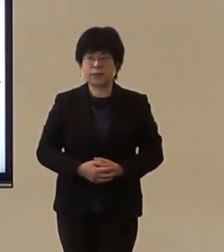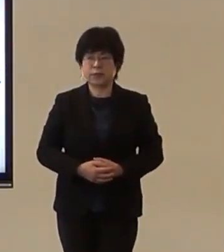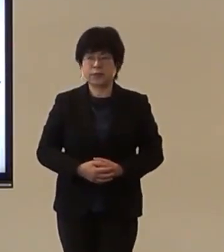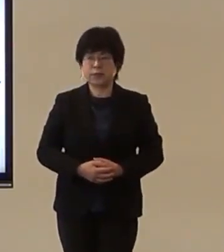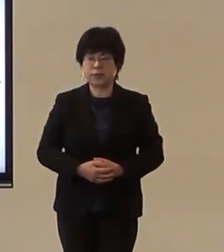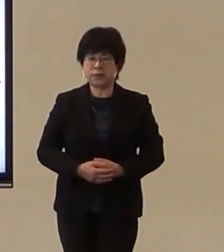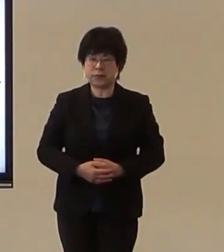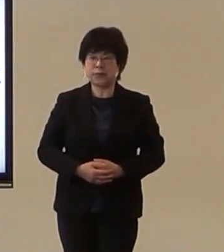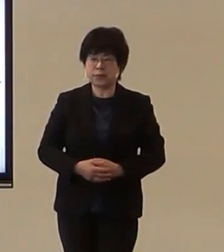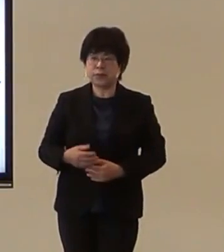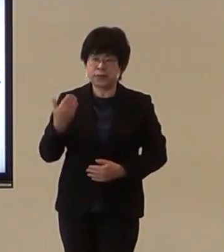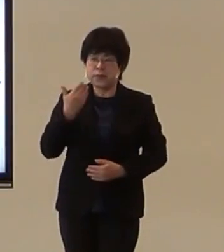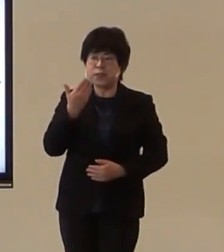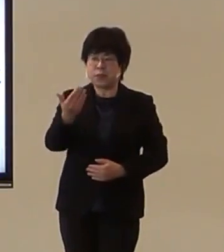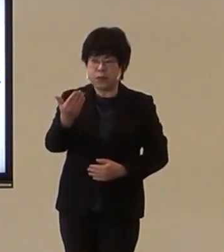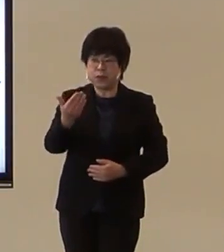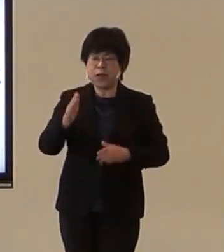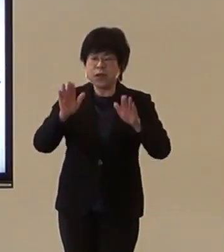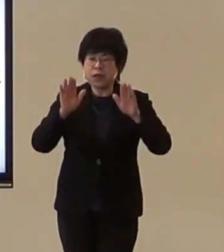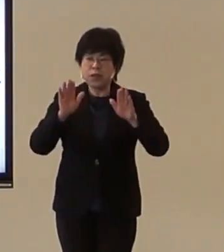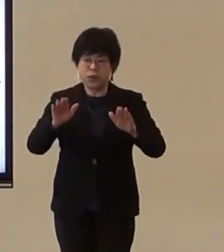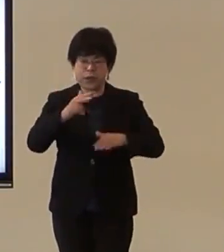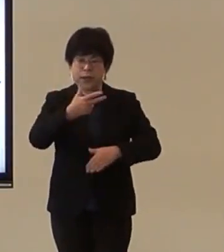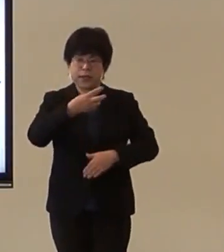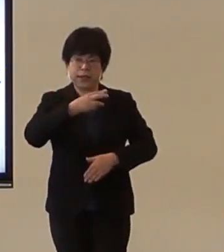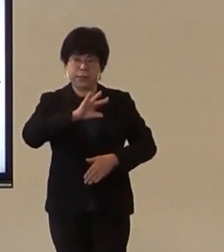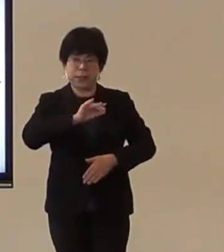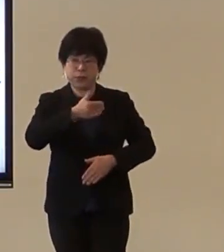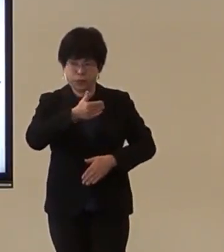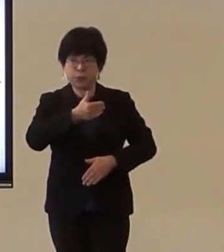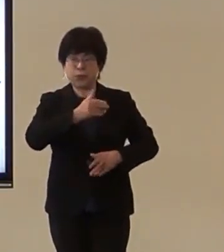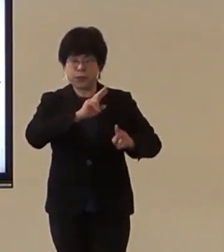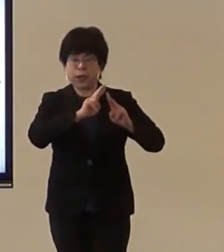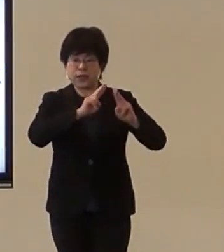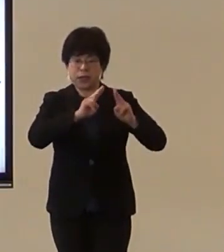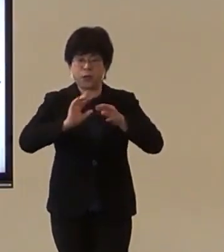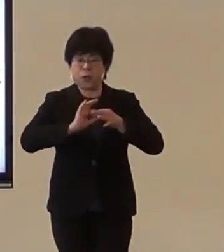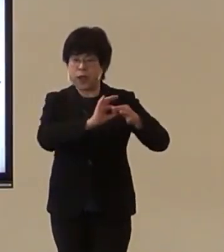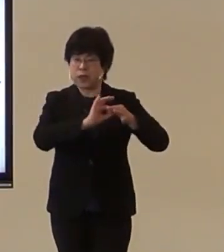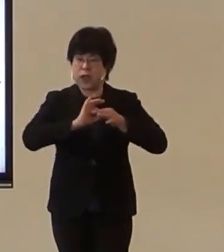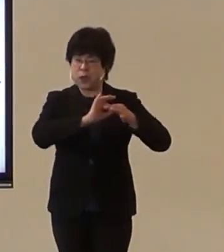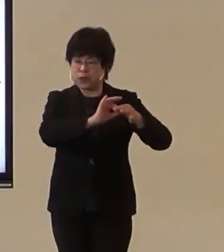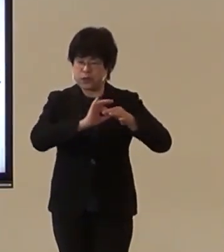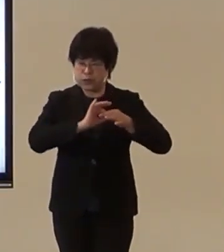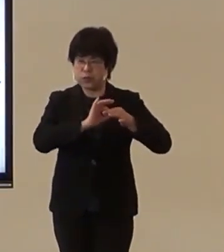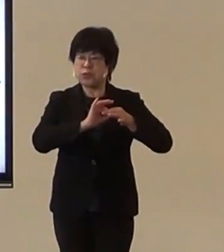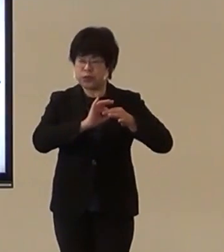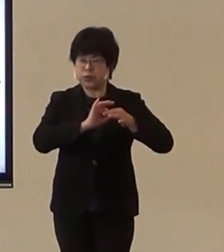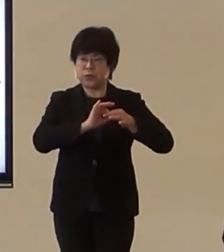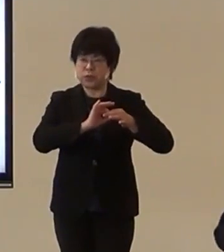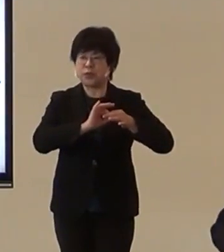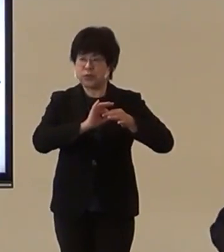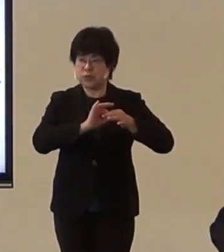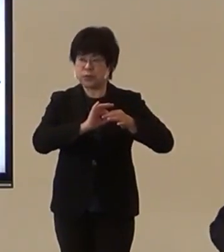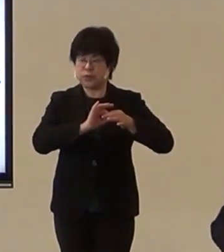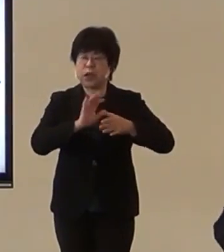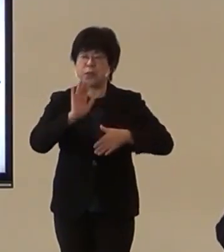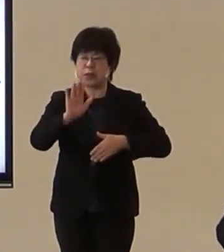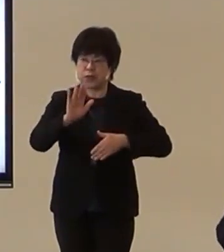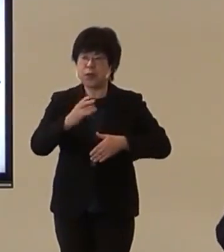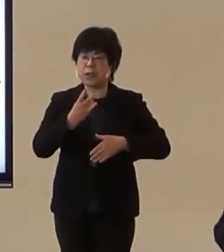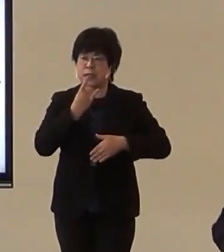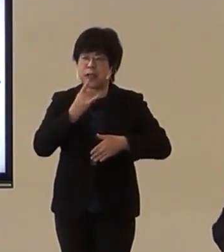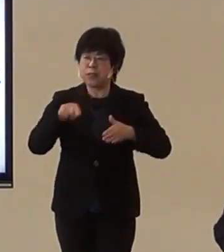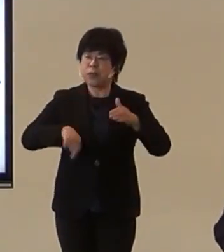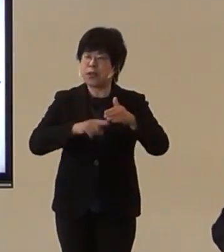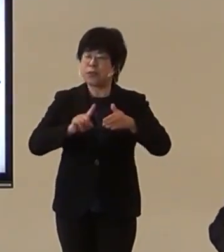今回清水さんと連携して行うということですけれども、特に一番期待していることってどういうことですか。 やはり